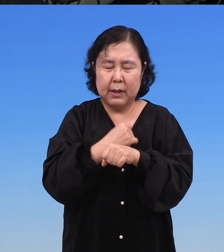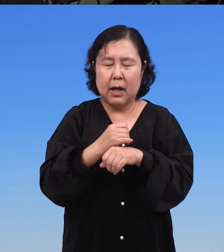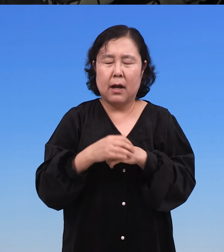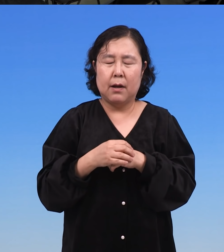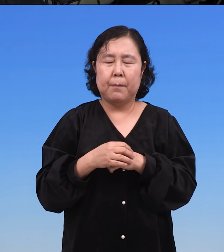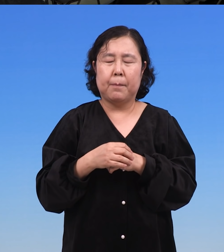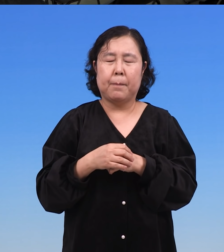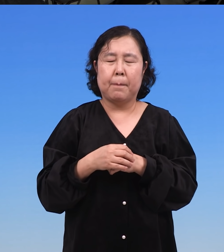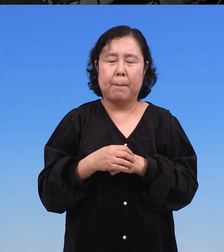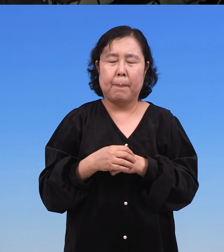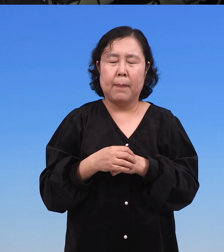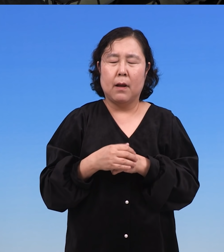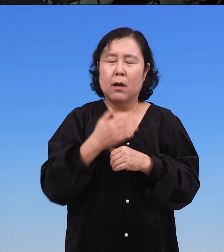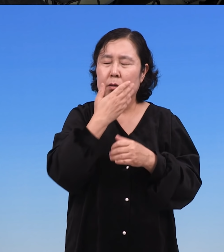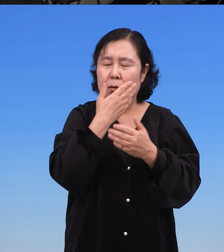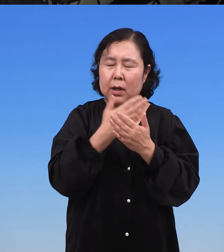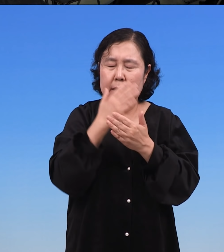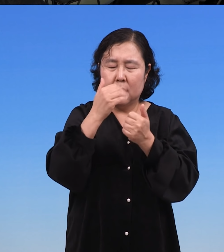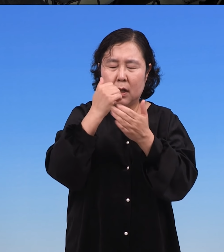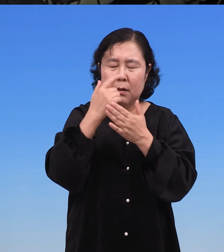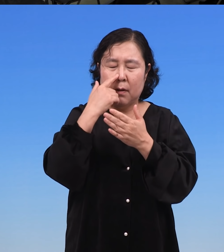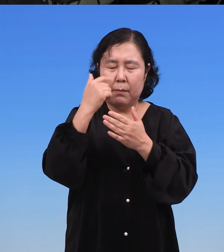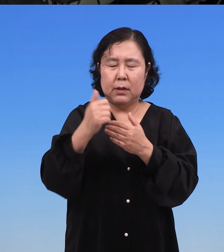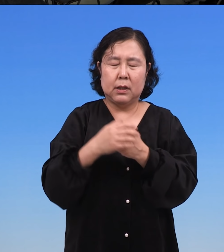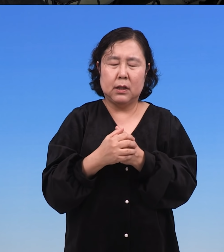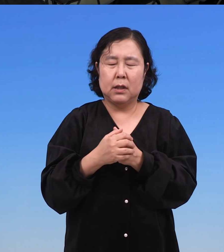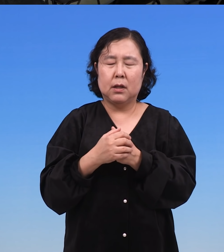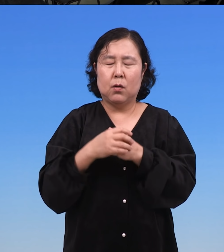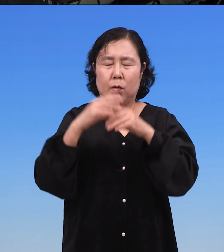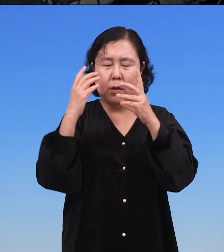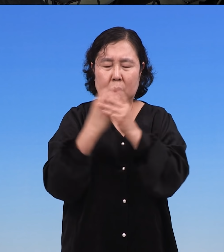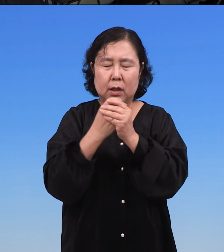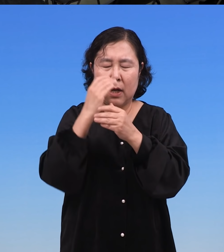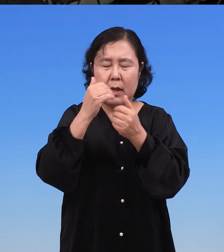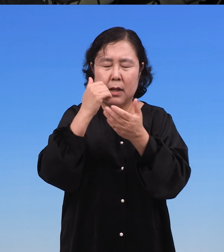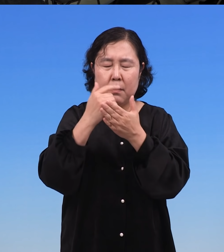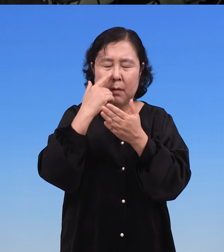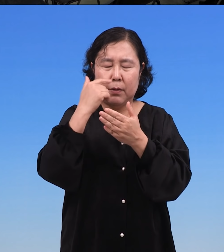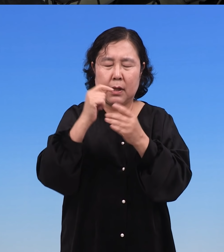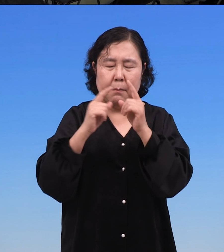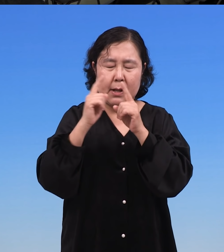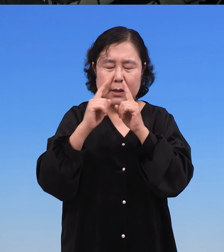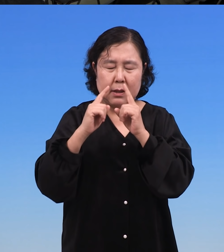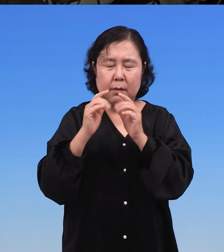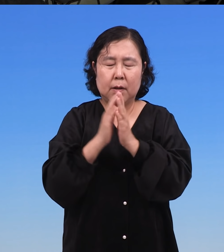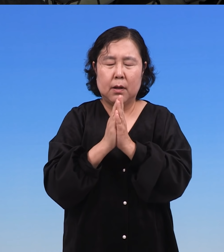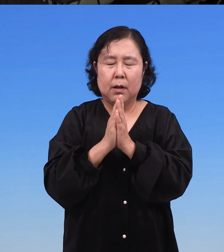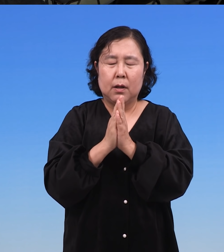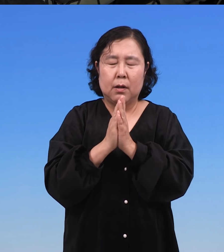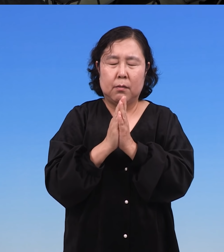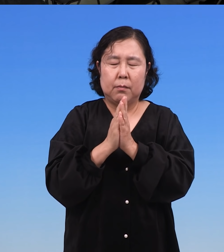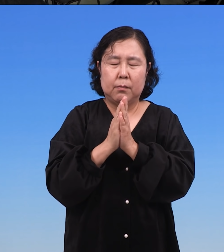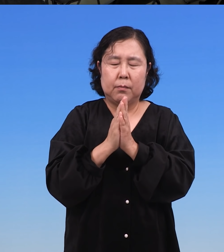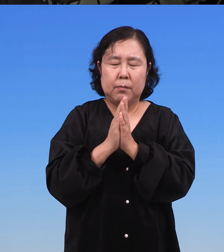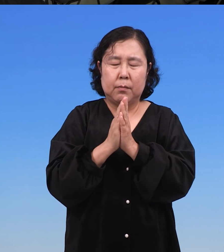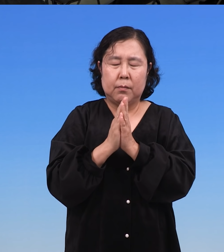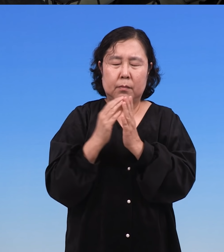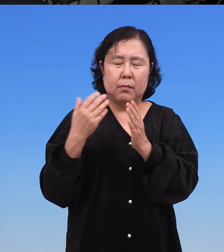자리로 나아가기를 원합니다. 존귀하신 하나님 아버지, 온전히 하나님 아버지 주님을 신뢰하고